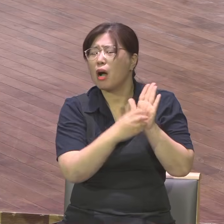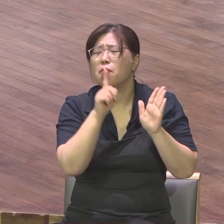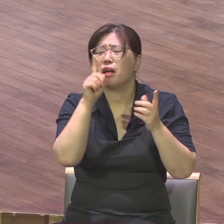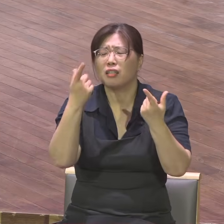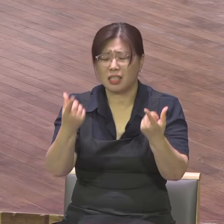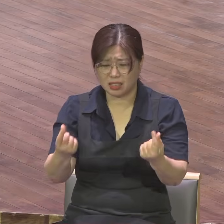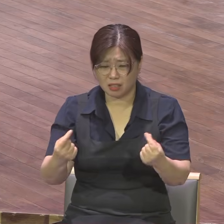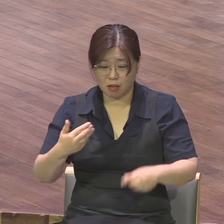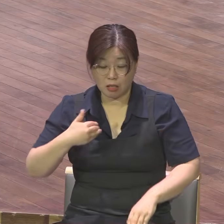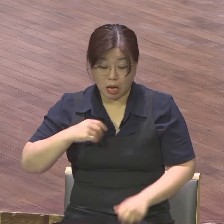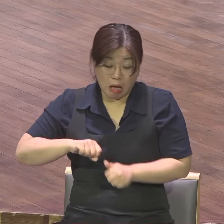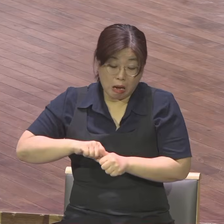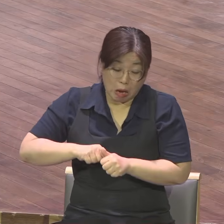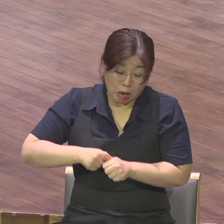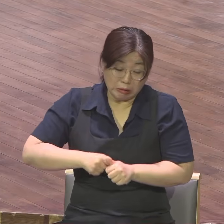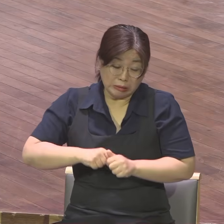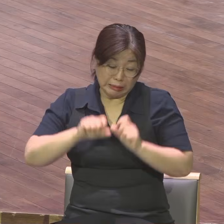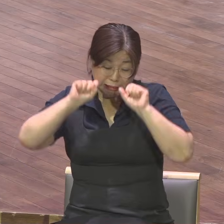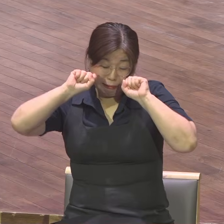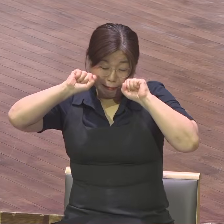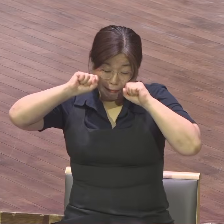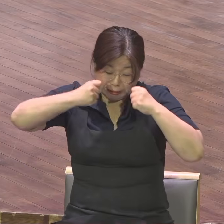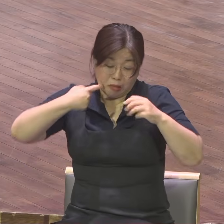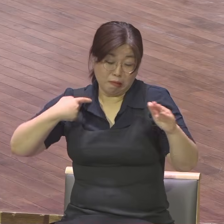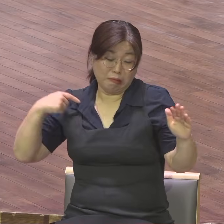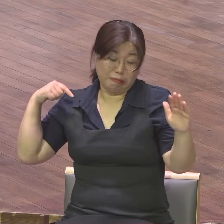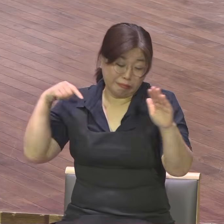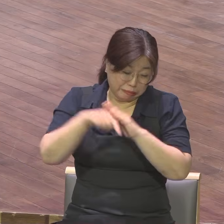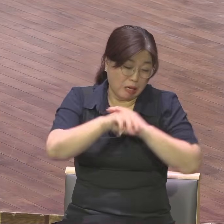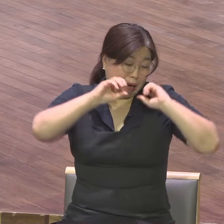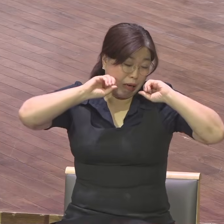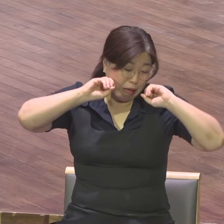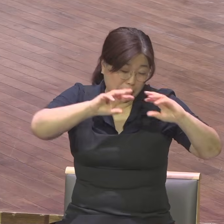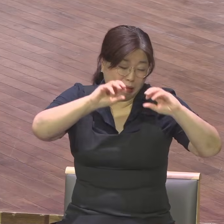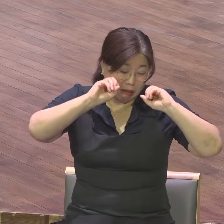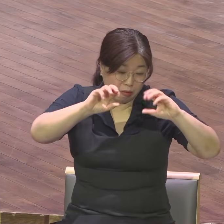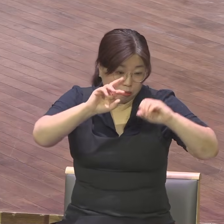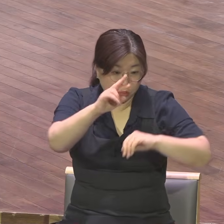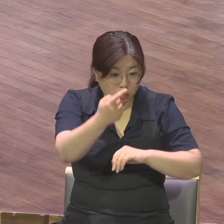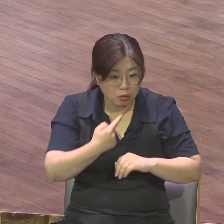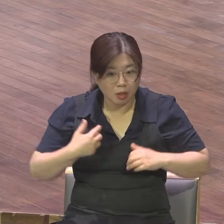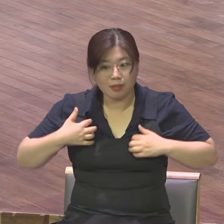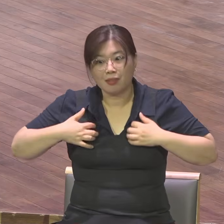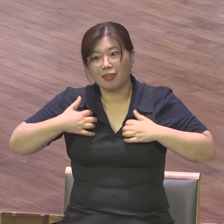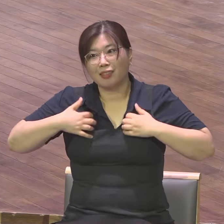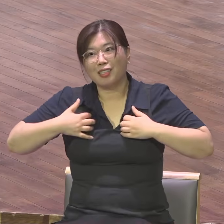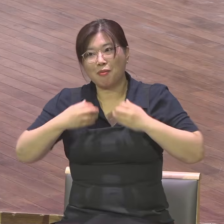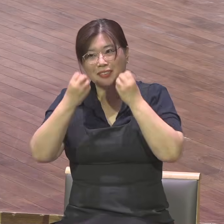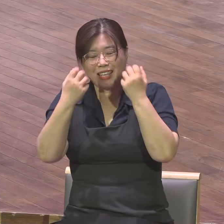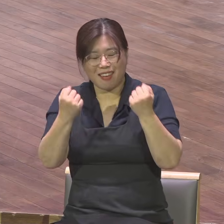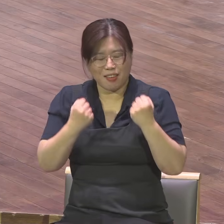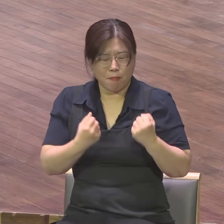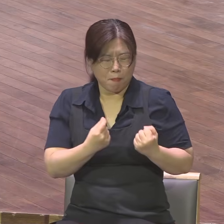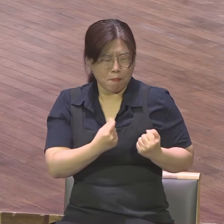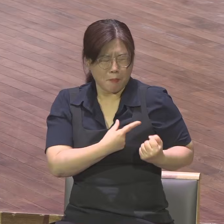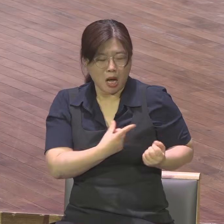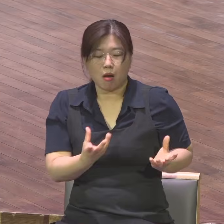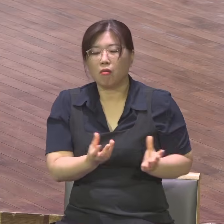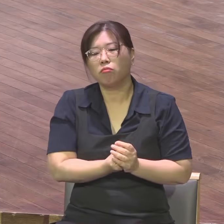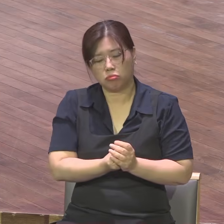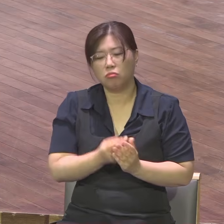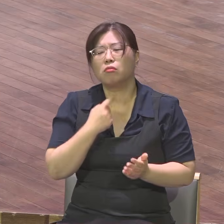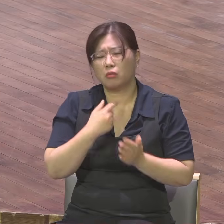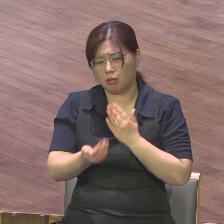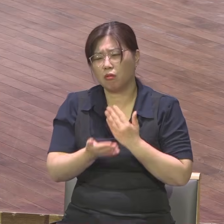그거 영적으로 하면 그런 거 전혀 없어. 너무 행복해. 아멘. 행복한